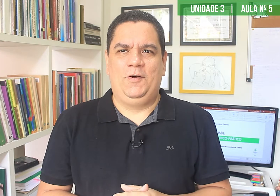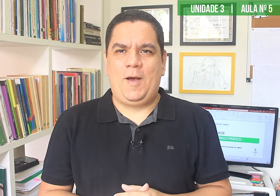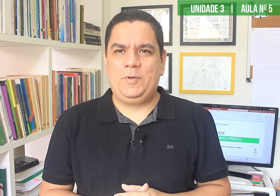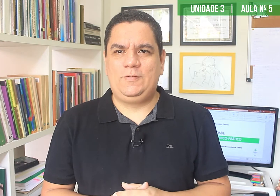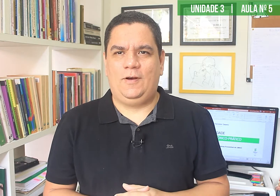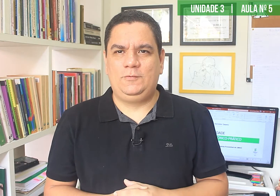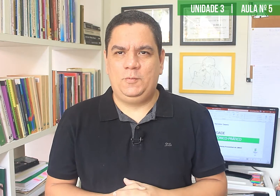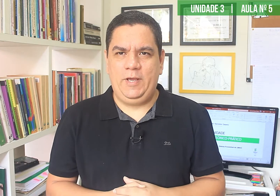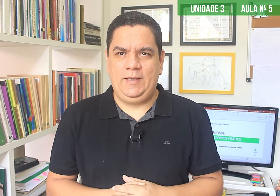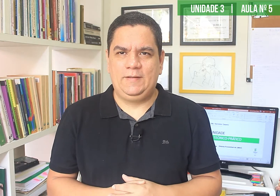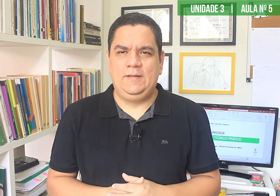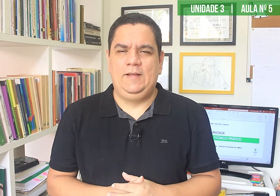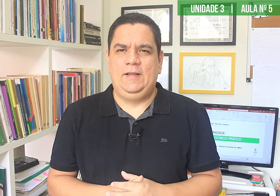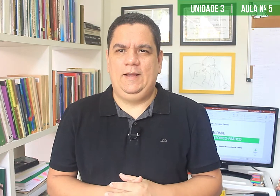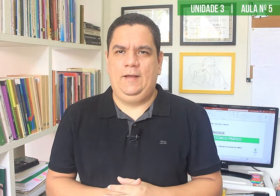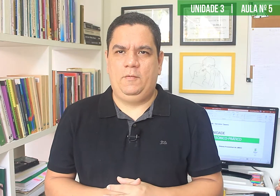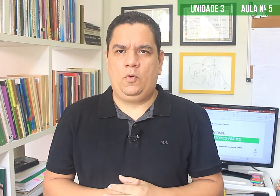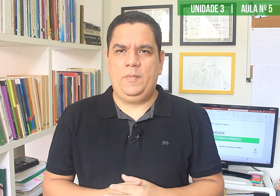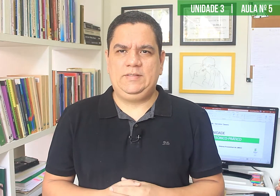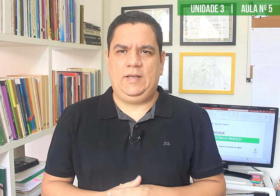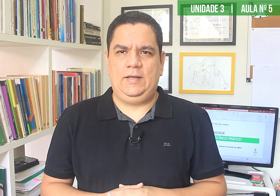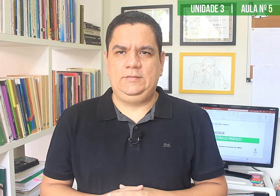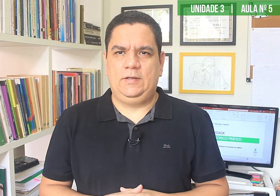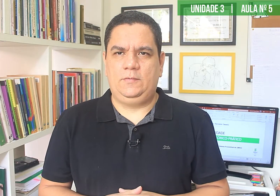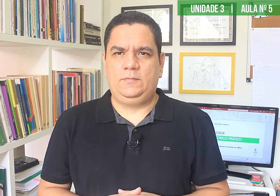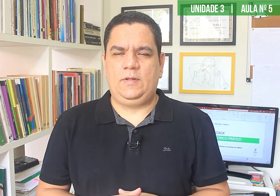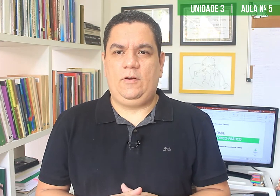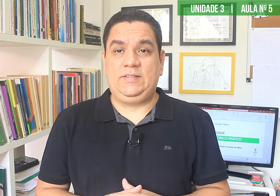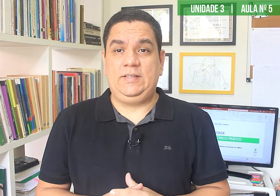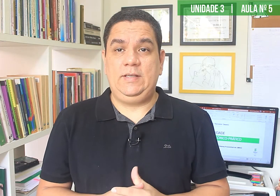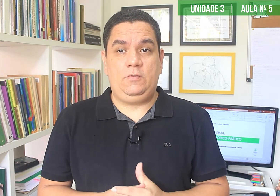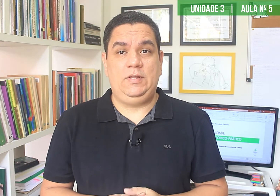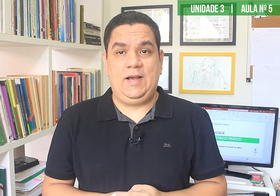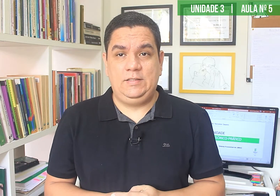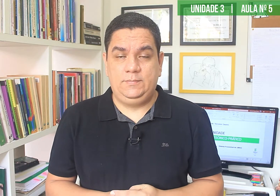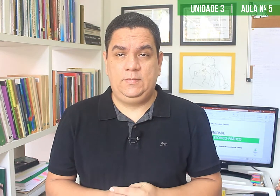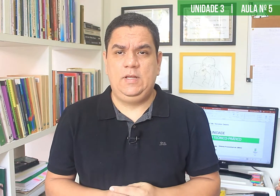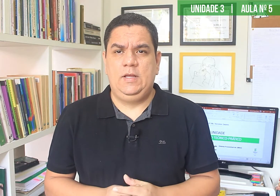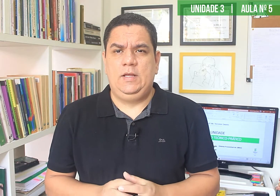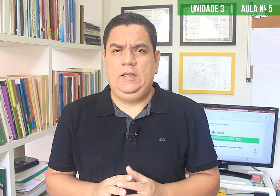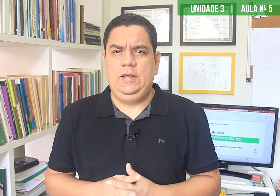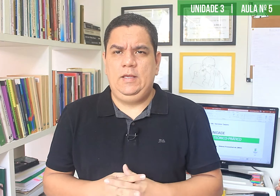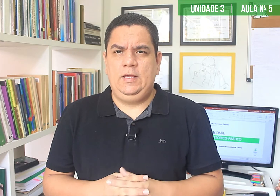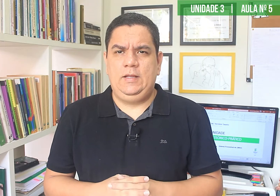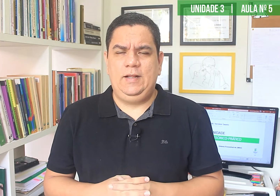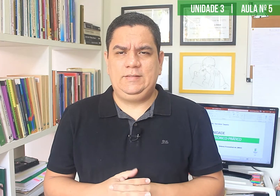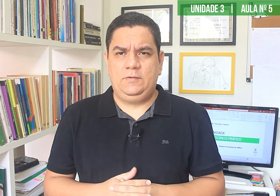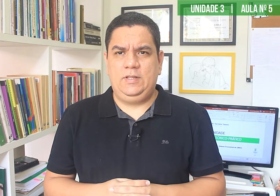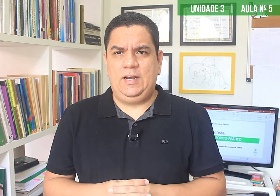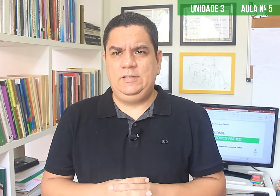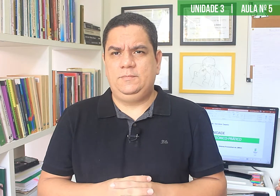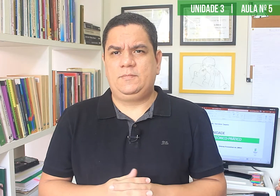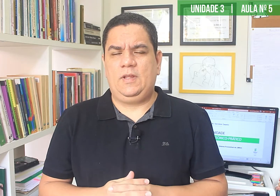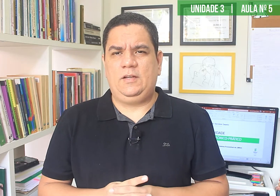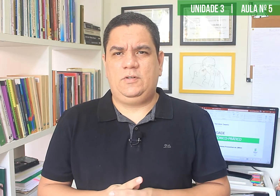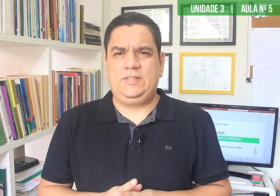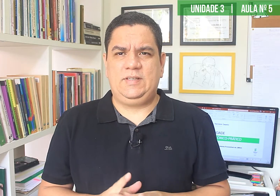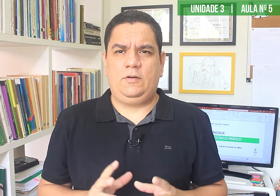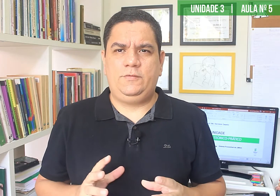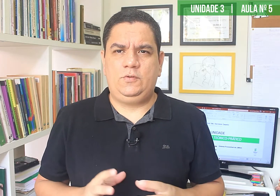Olá pessoal, tudo bem? Vamos começar então a nossa terceira unidade e nessa unidade as nossas aulas vão se